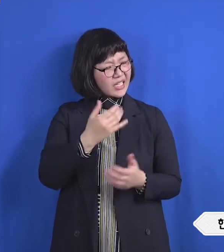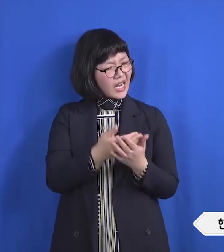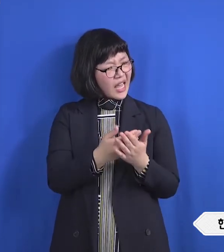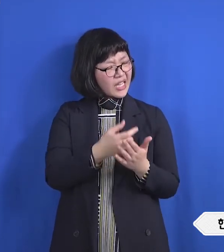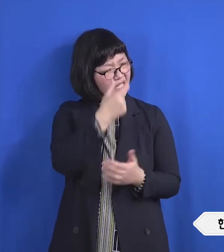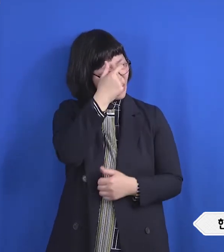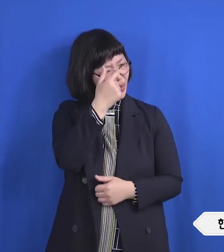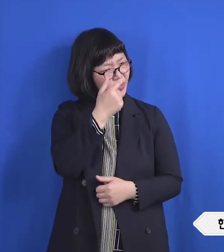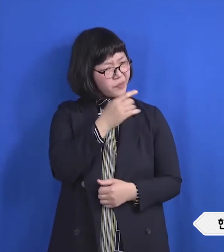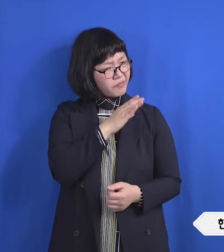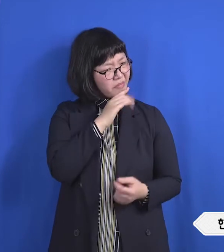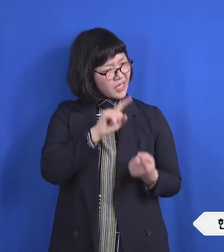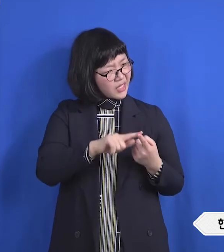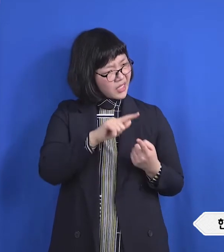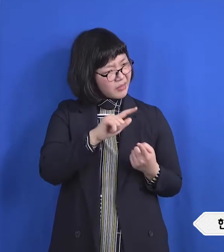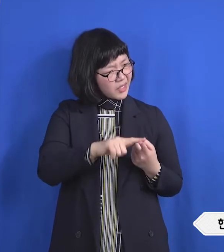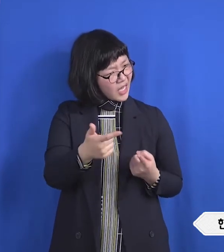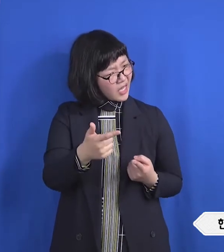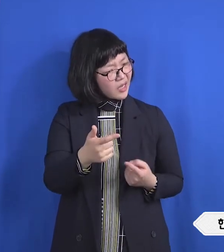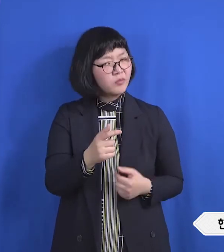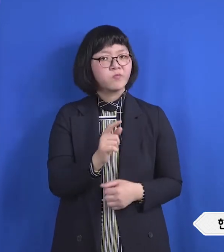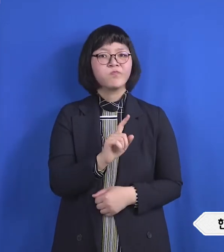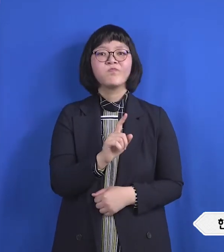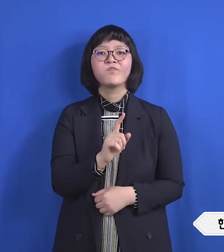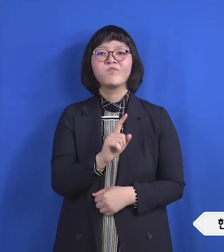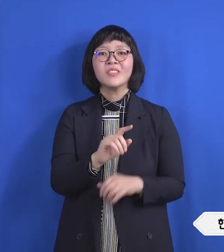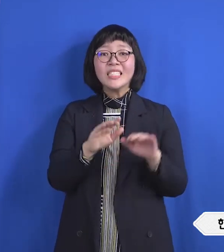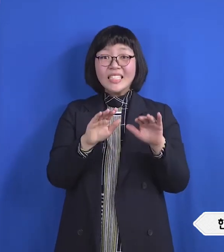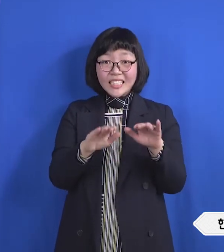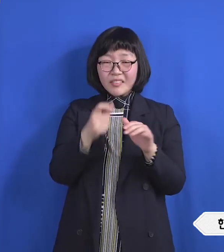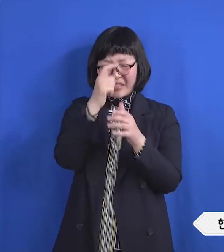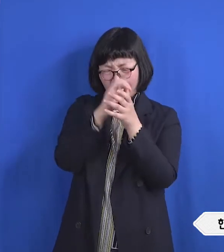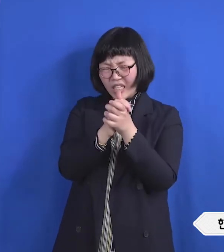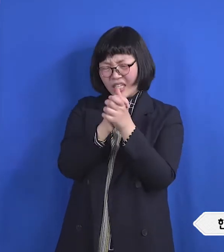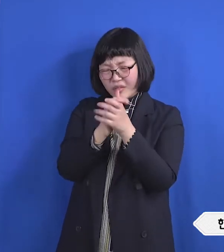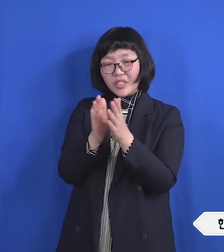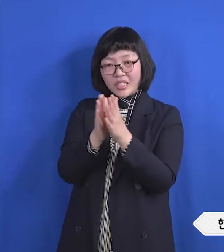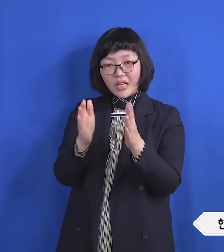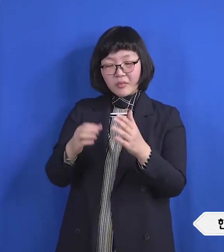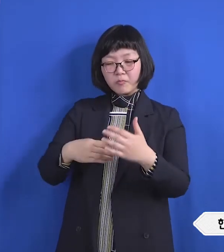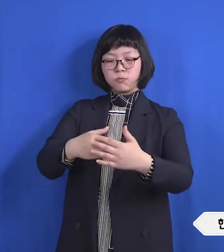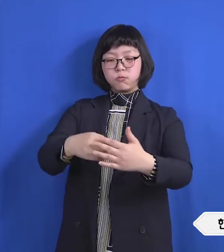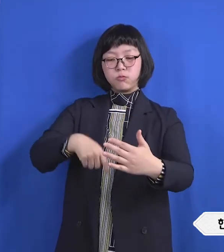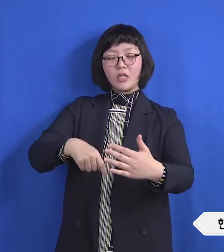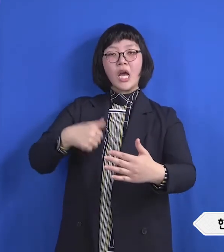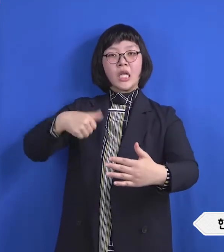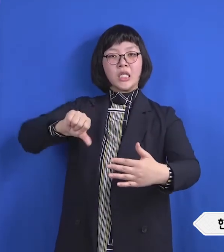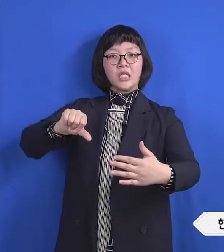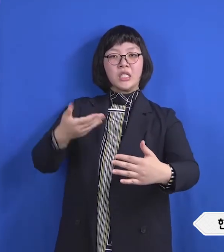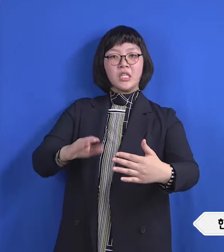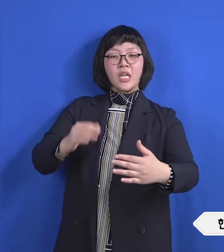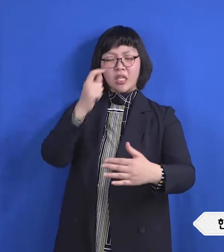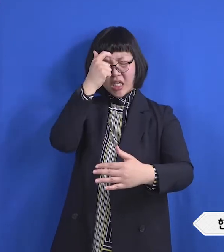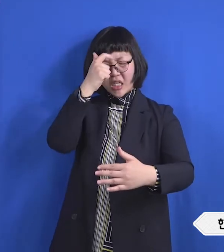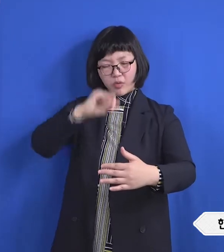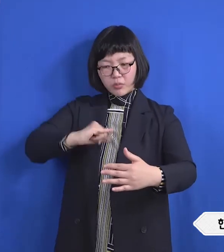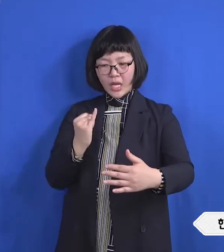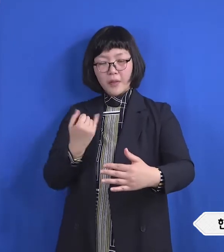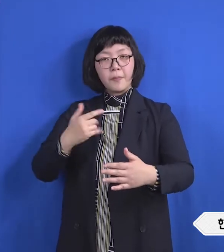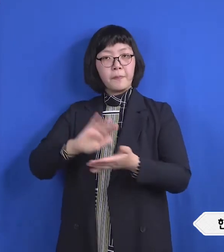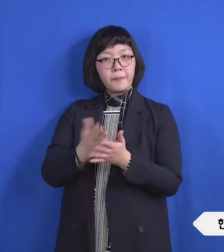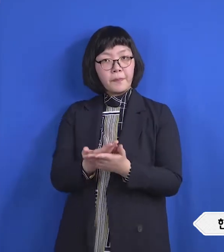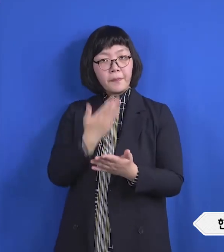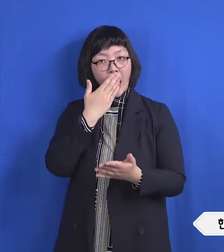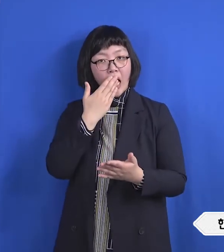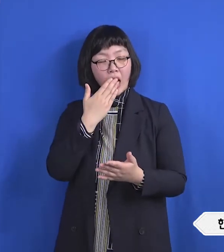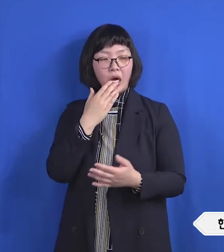기도해도 되냐? 기도한다고 뭐 지금 뱃속에는 분명히 아들이 들어앉아 있는데 기도한다고 그 아들이 딸로 착 바뀌는 것도